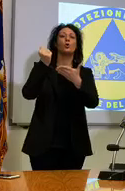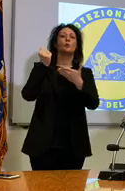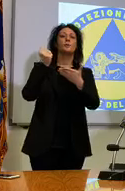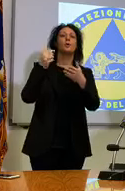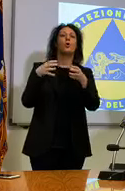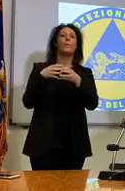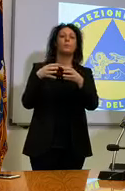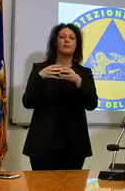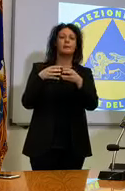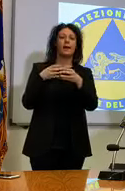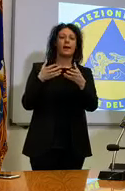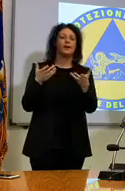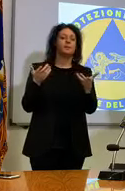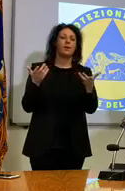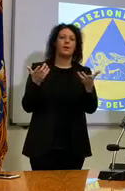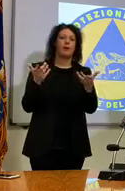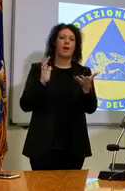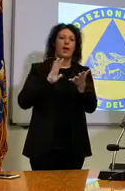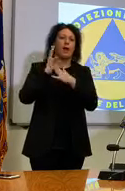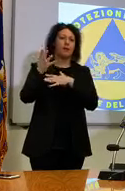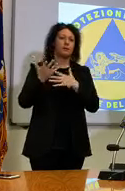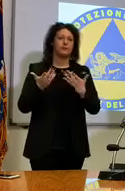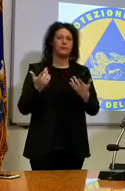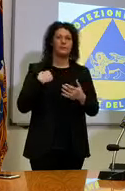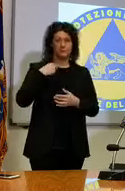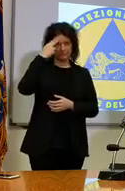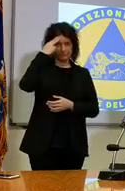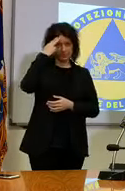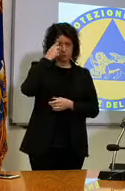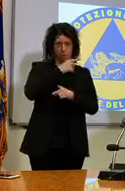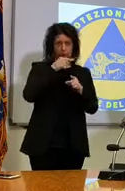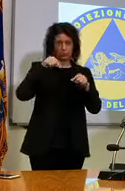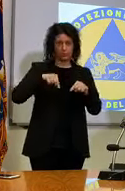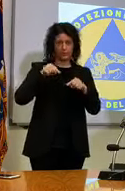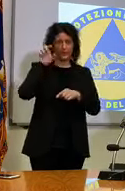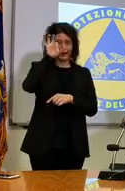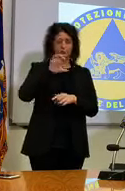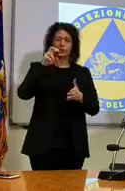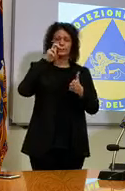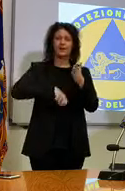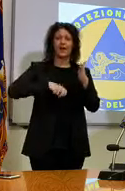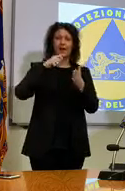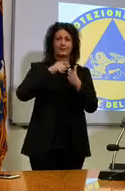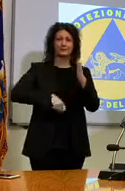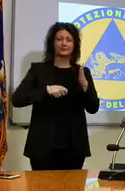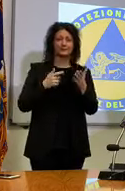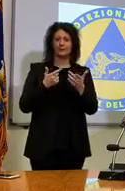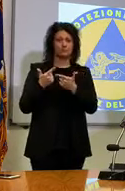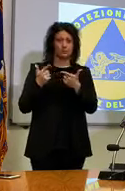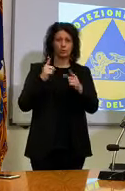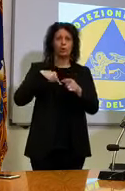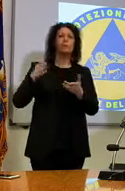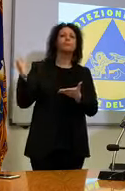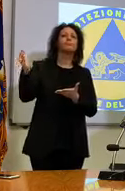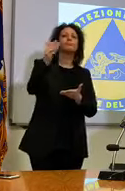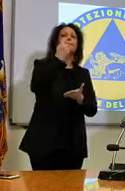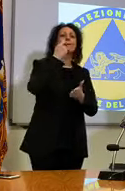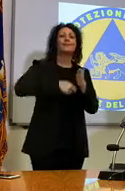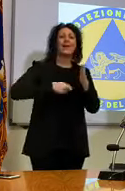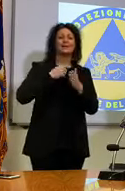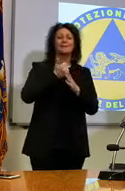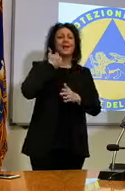Voglio ricordarvi che noi non applichiamo tasse in questa regione, siamo gli unici in Italia, quindi non preleviamo 1.179 milioni di